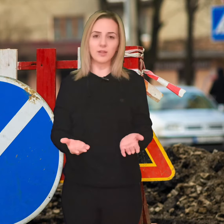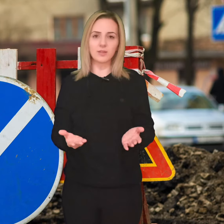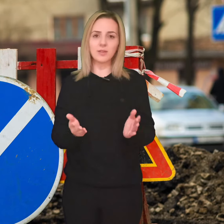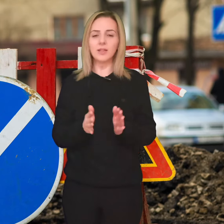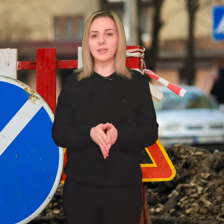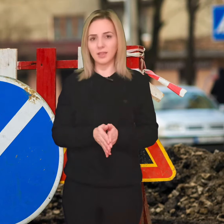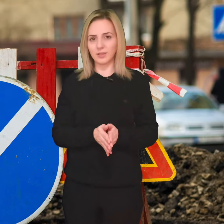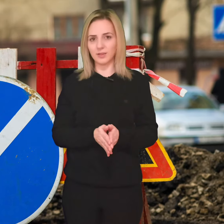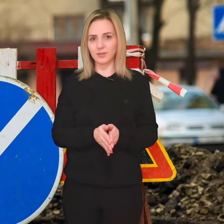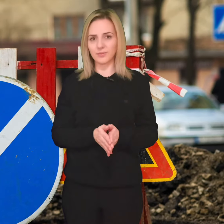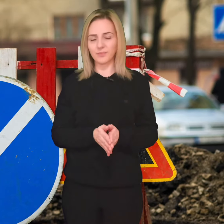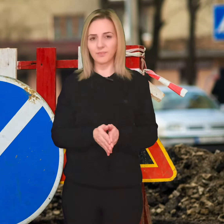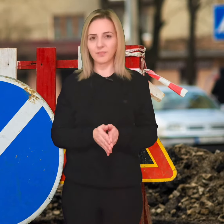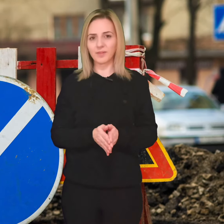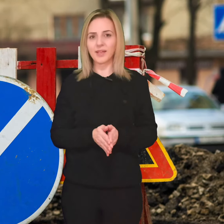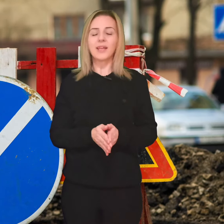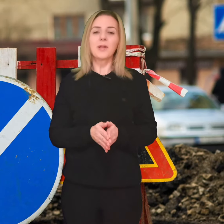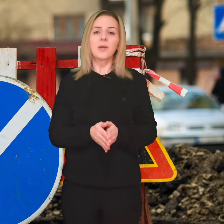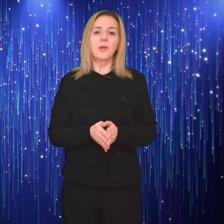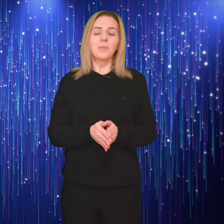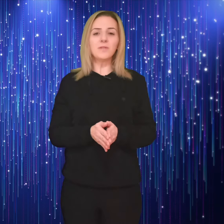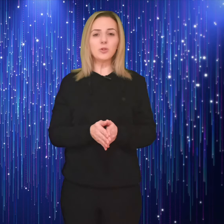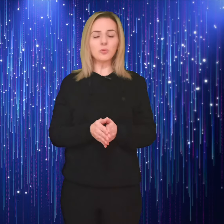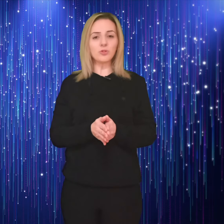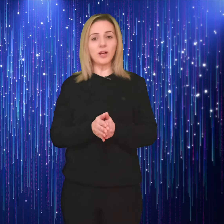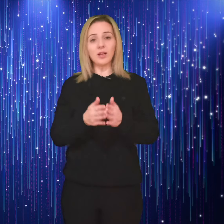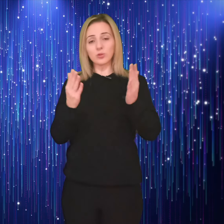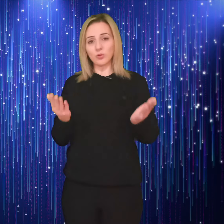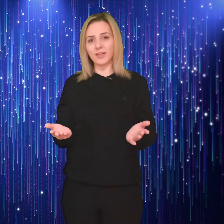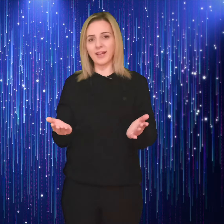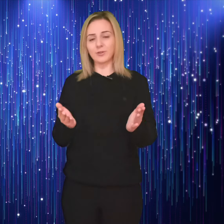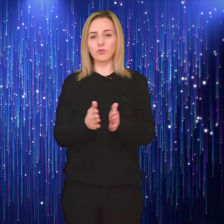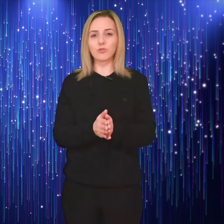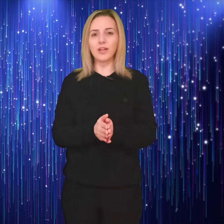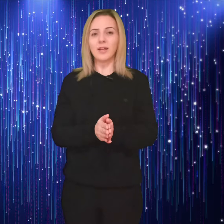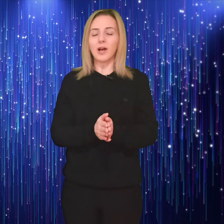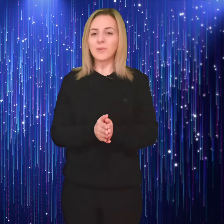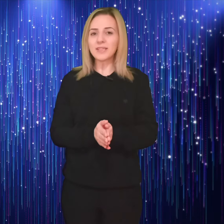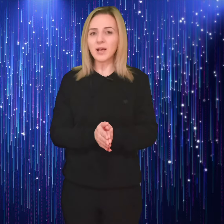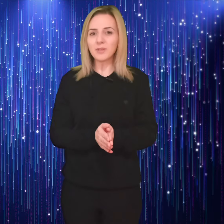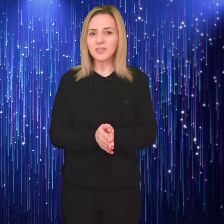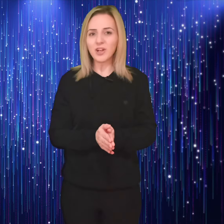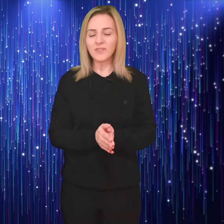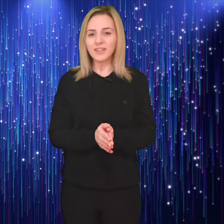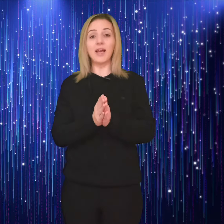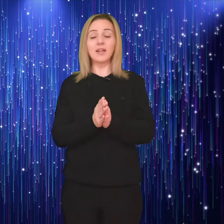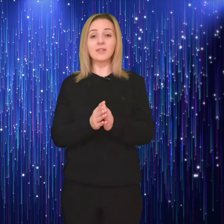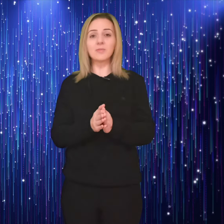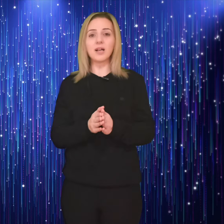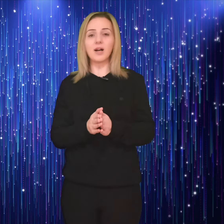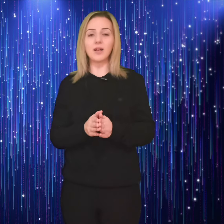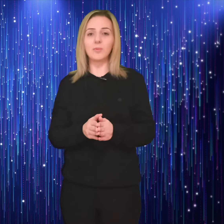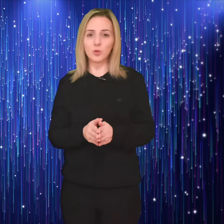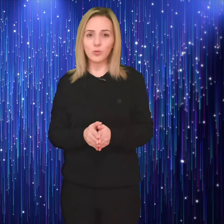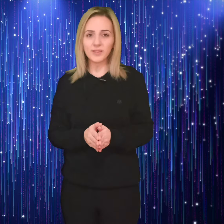ve ikazları dikkate alır. Bir videomuzun daha sonuna geldik çocuklar. Ama sizden bir ricam var. Eğer